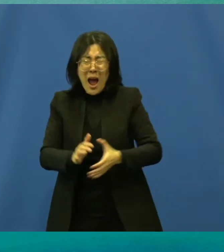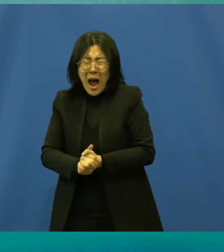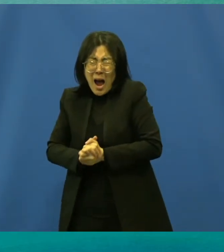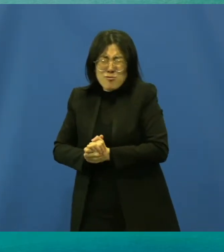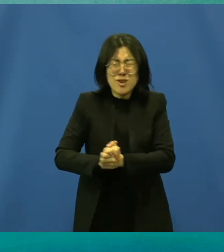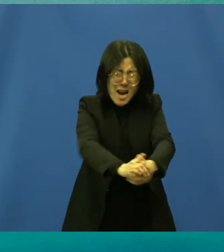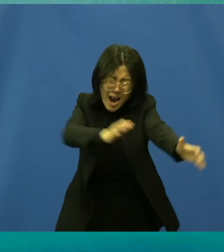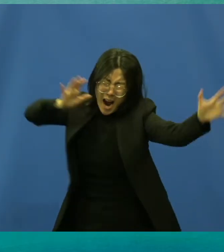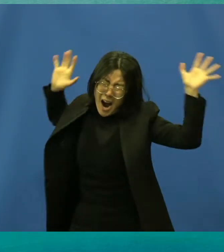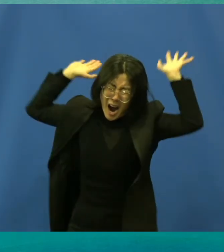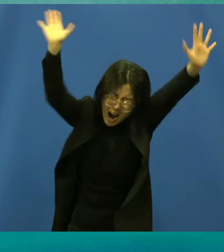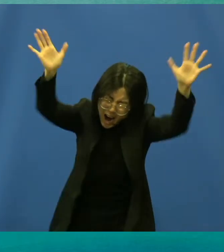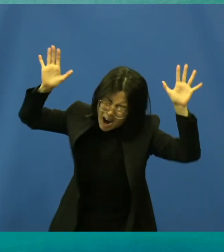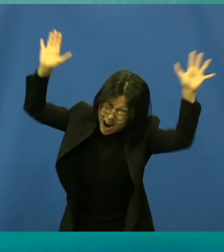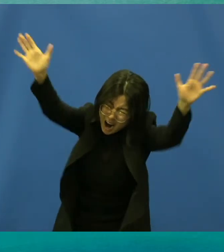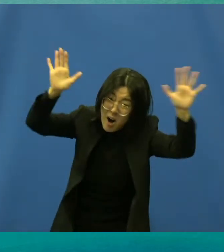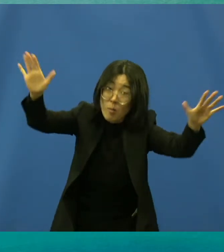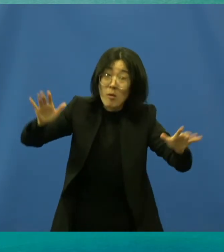거예요.